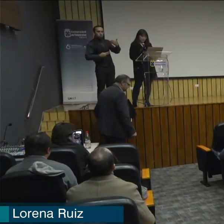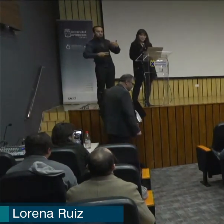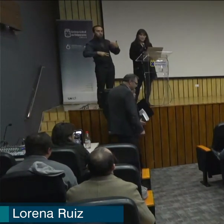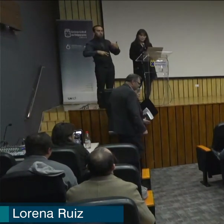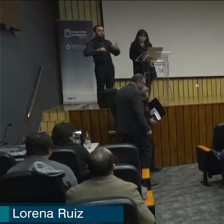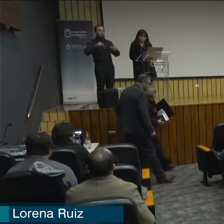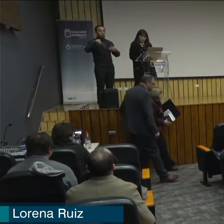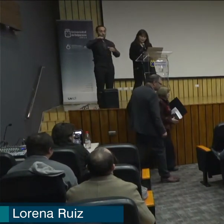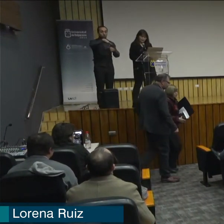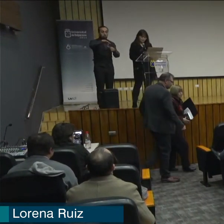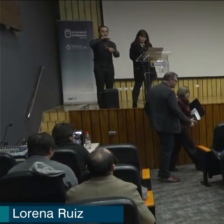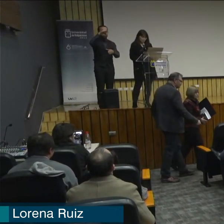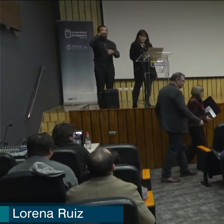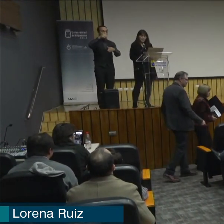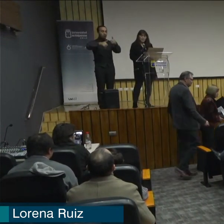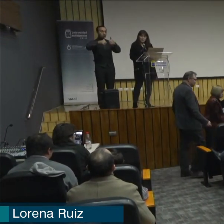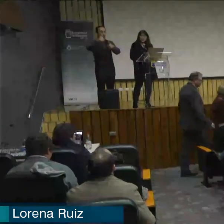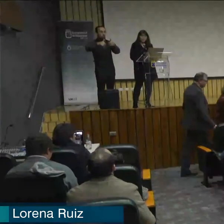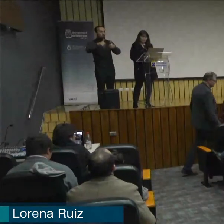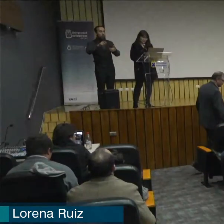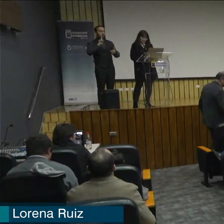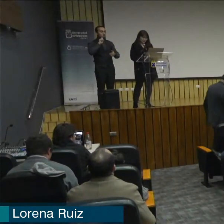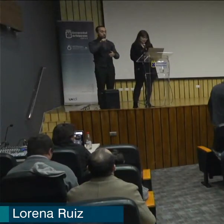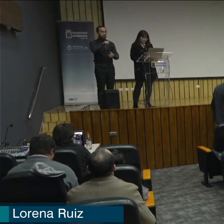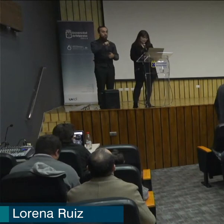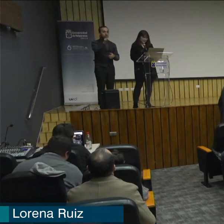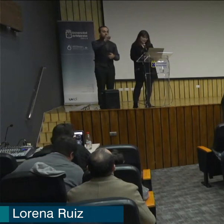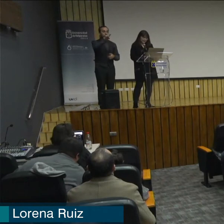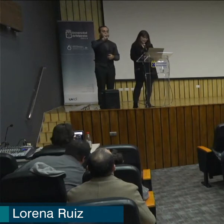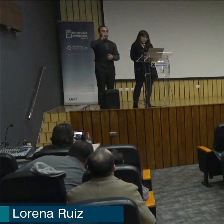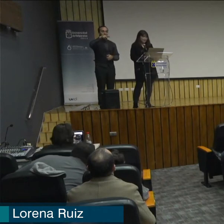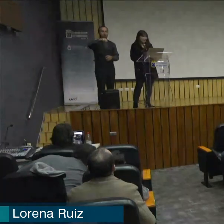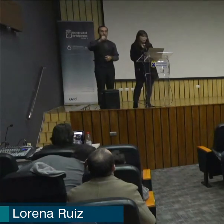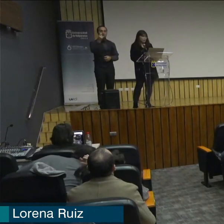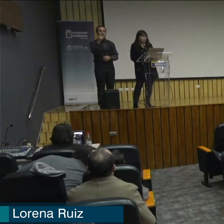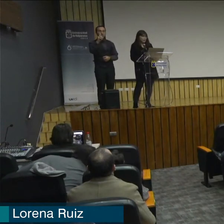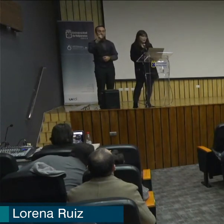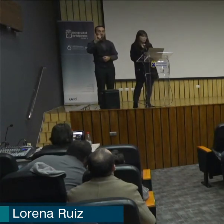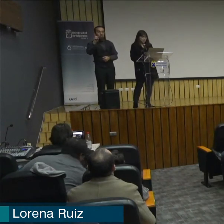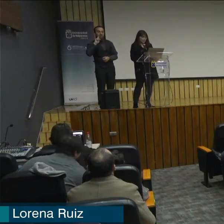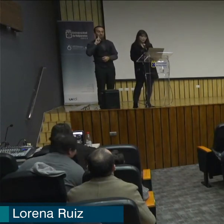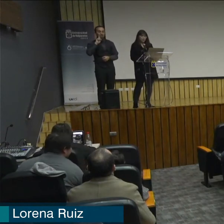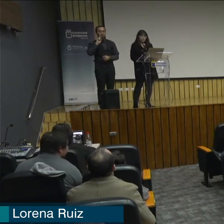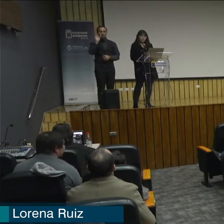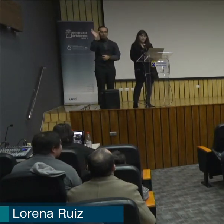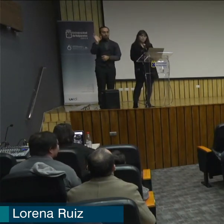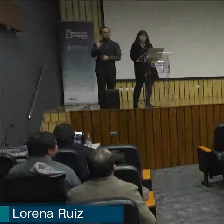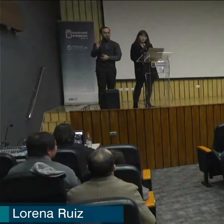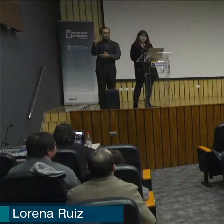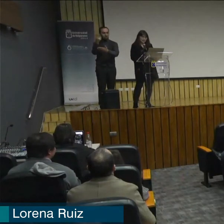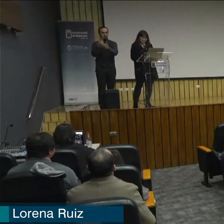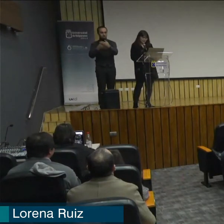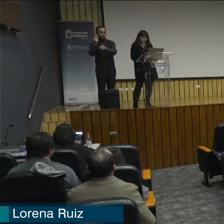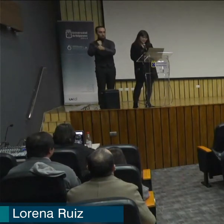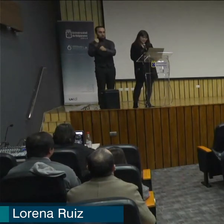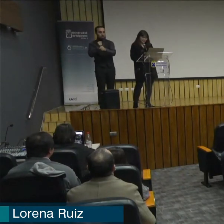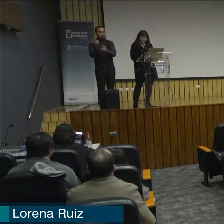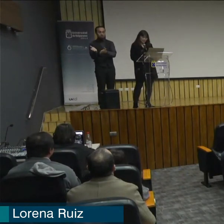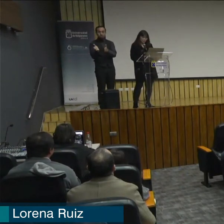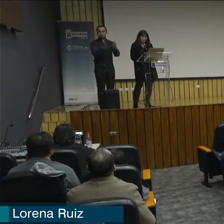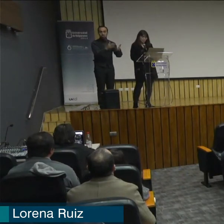de arte joven del autor Enrique Zamudio ahora consagraba artista y además de la última publicación de nuestro sello editorial